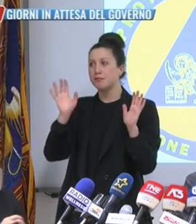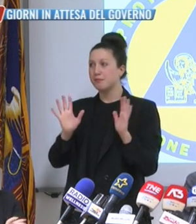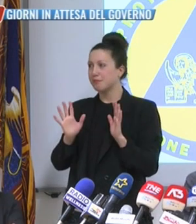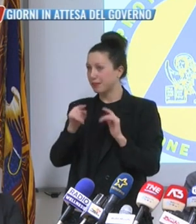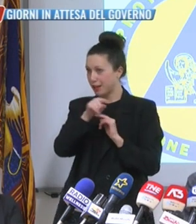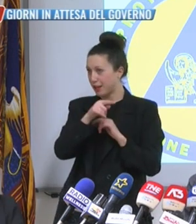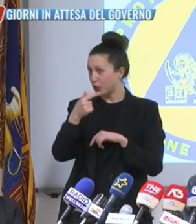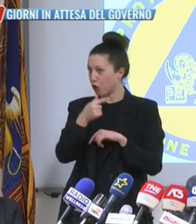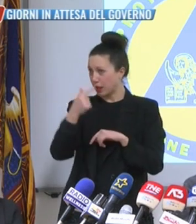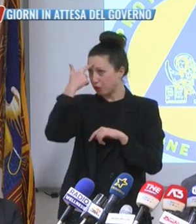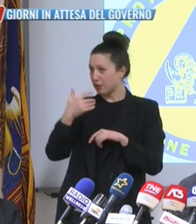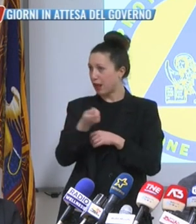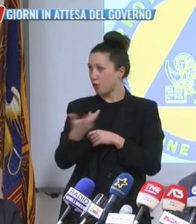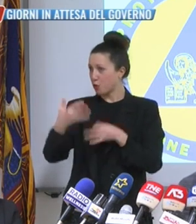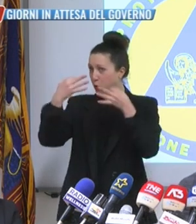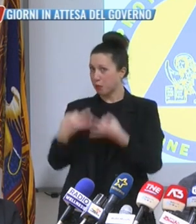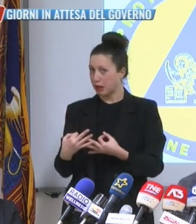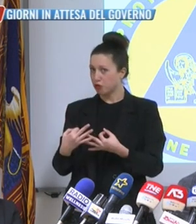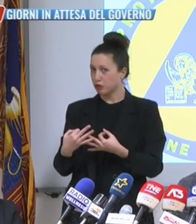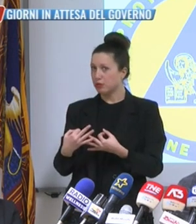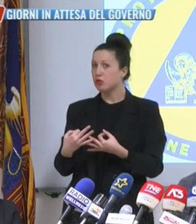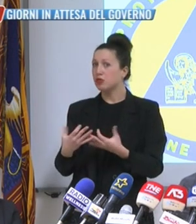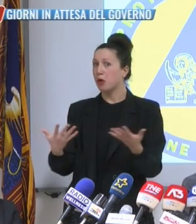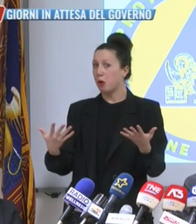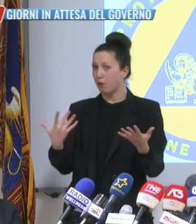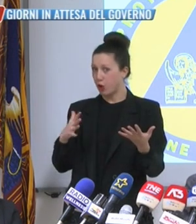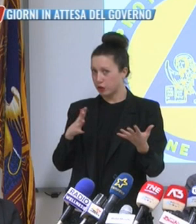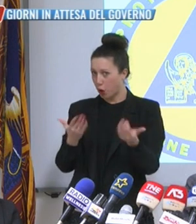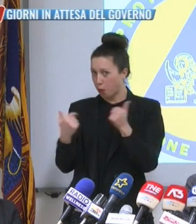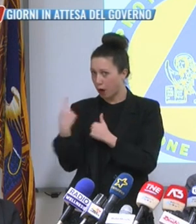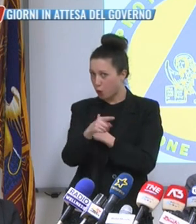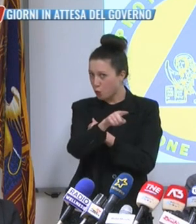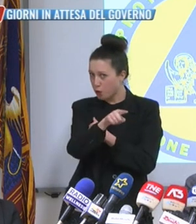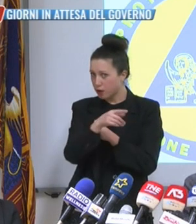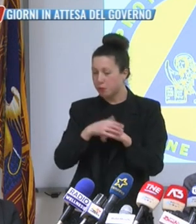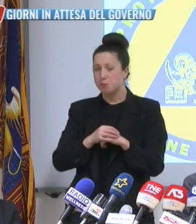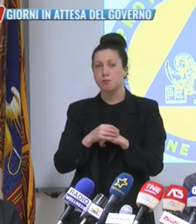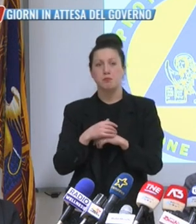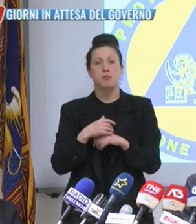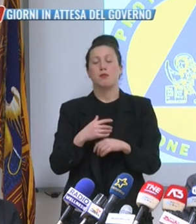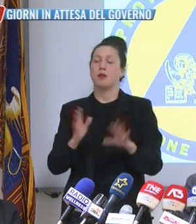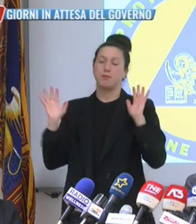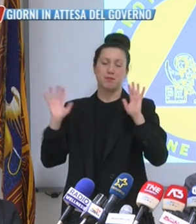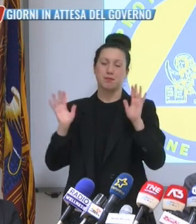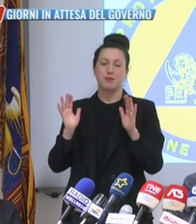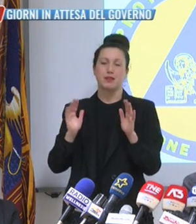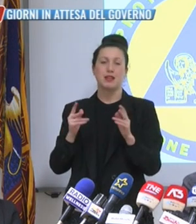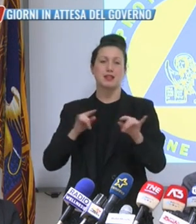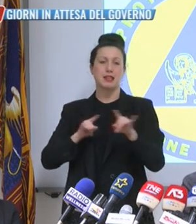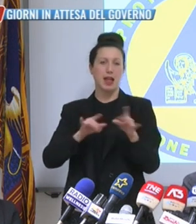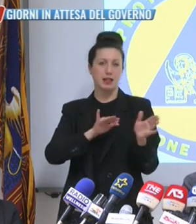là delle battute, io vi posso dire questo. Non mi esprimo sulle dosi, però dico una cosa.